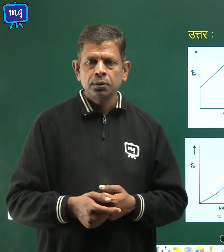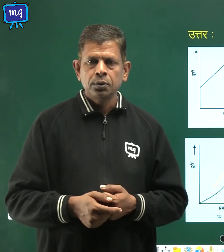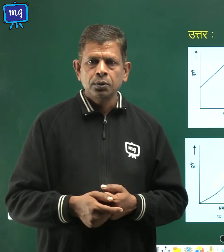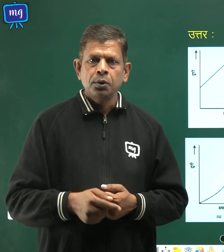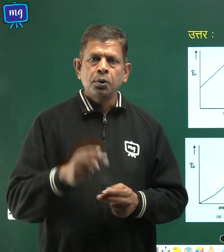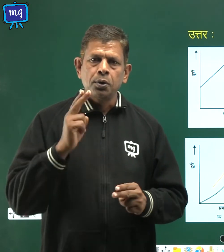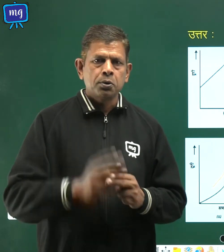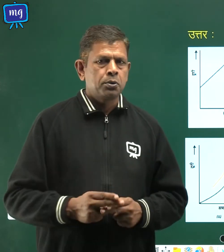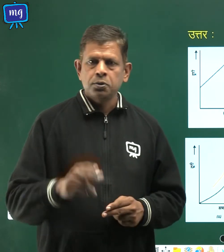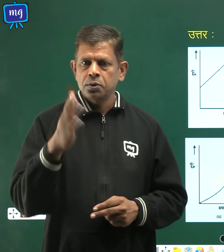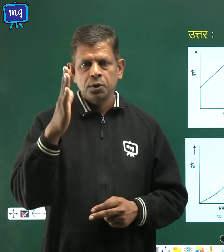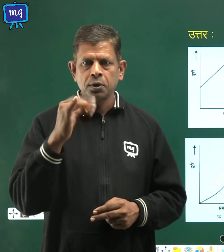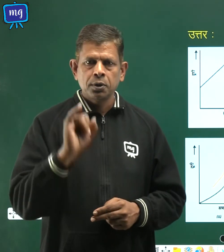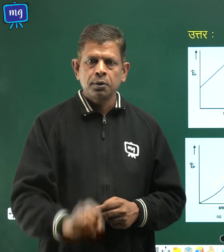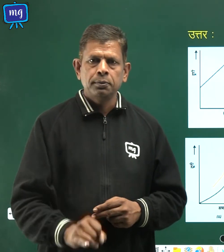नियत गति से नहीं है,